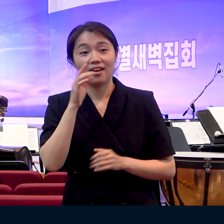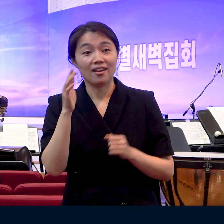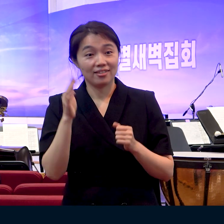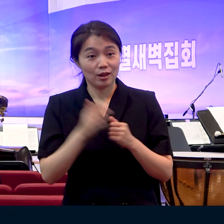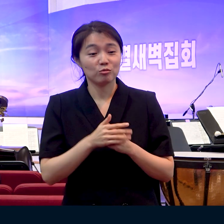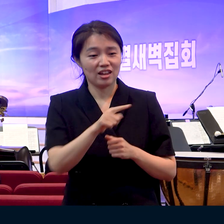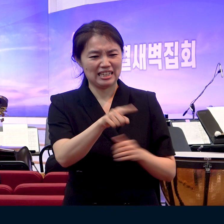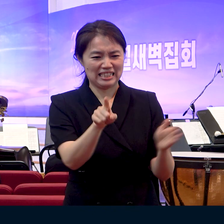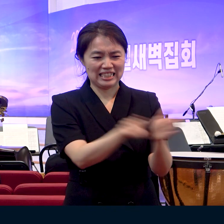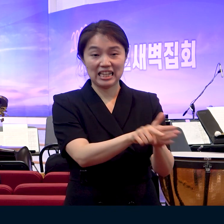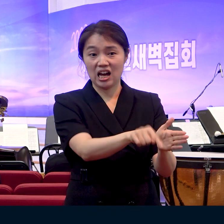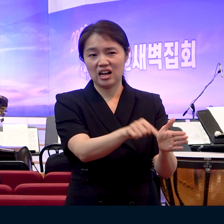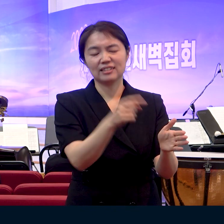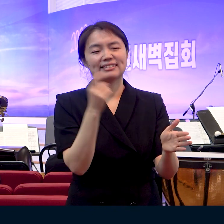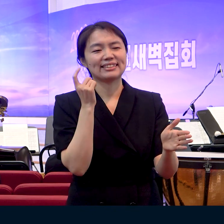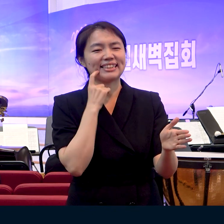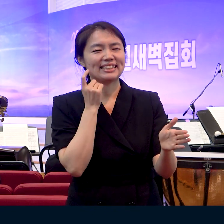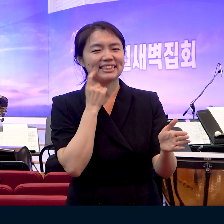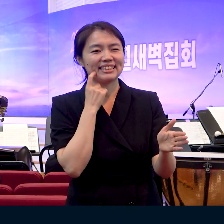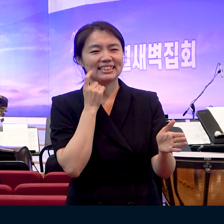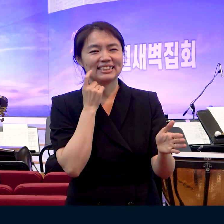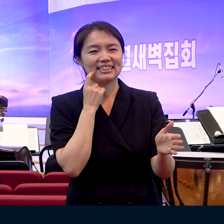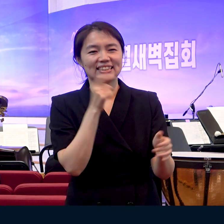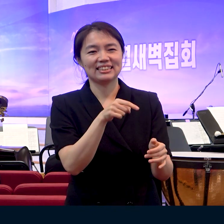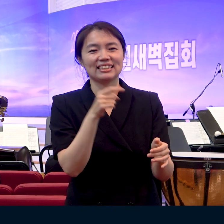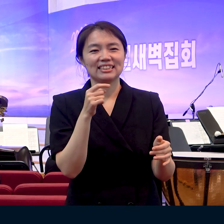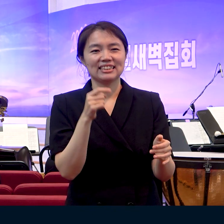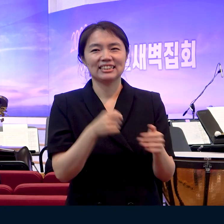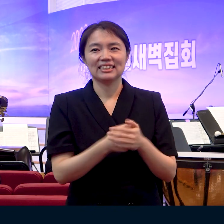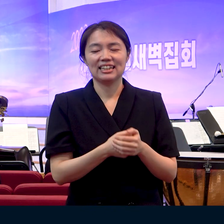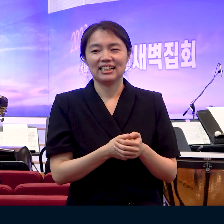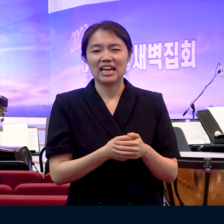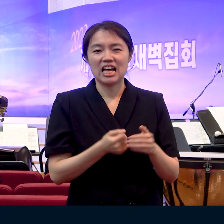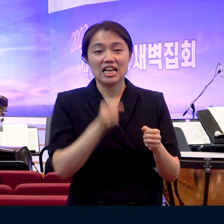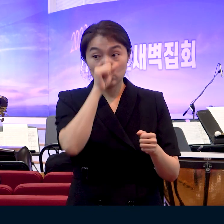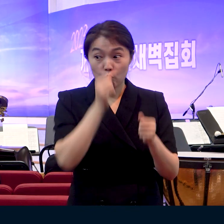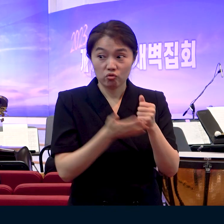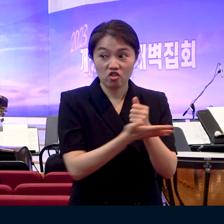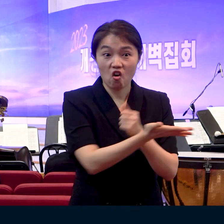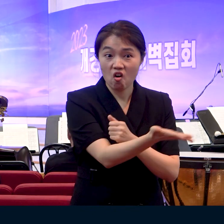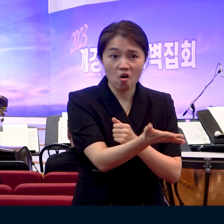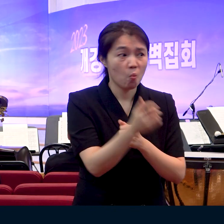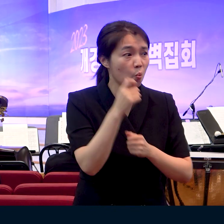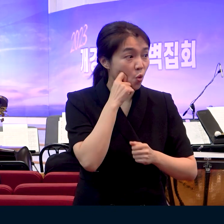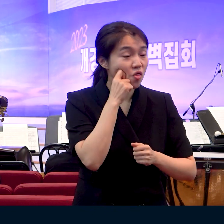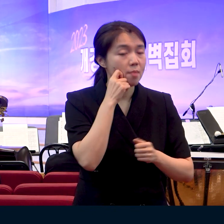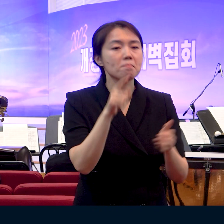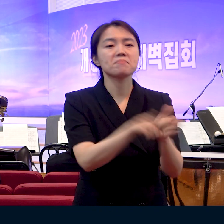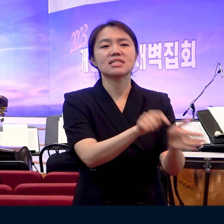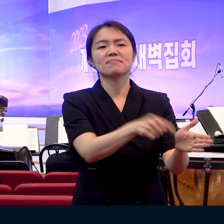신앙은 가짜였다고 이렇게 말할 수밖에 없어요. 그건 신앙이 아니었다고.